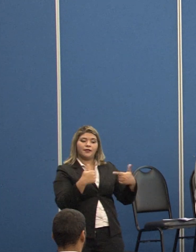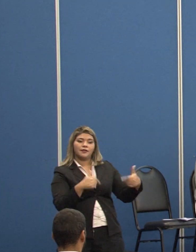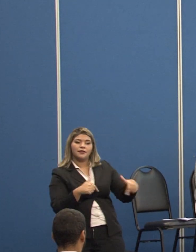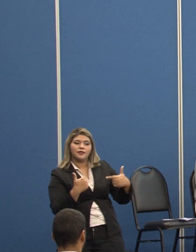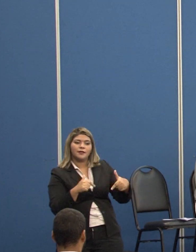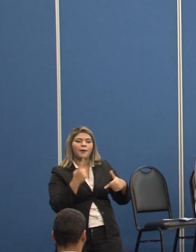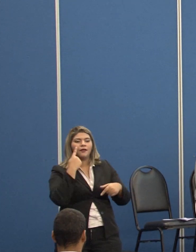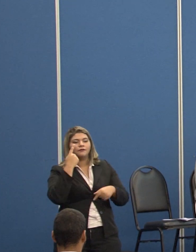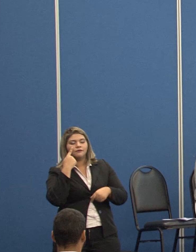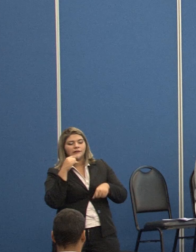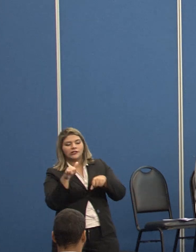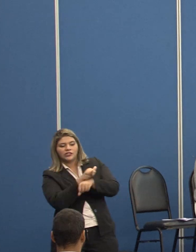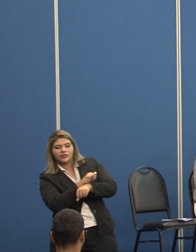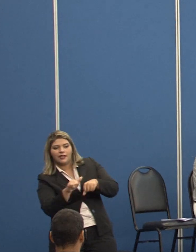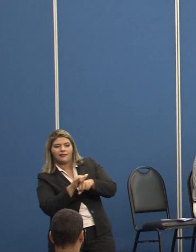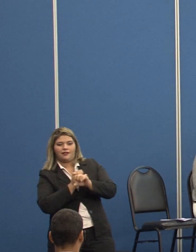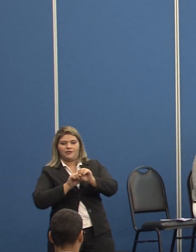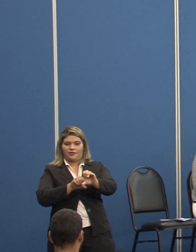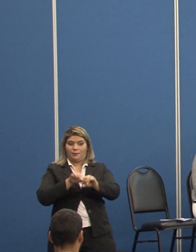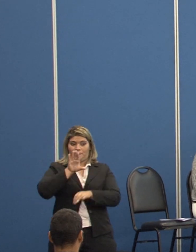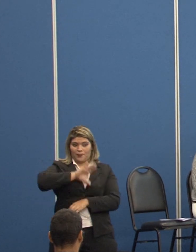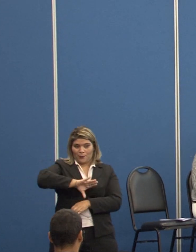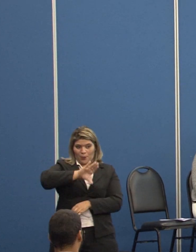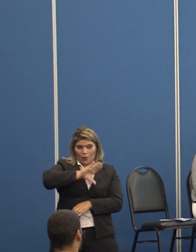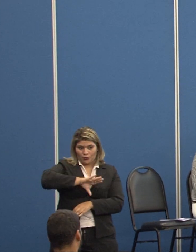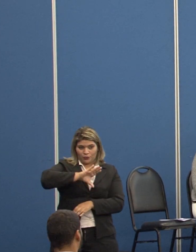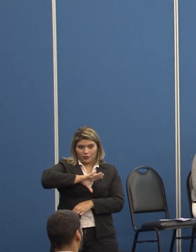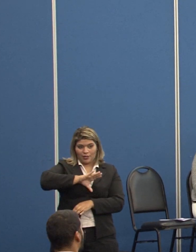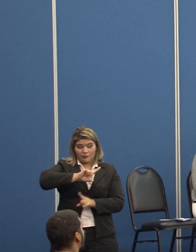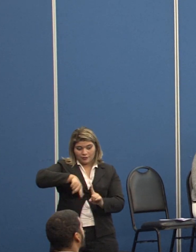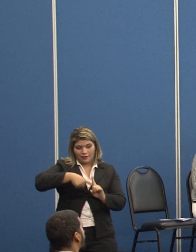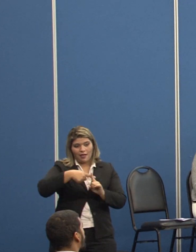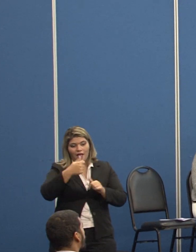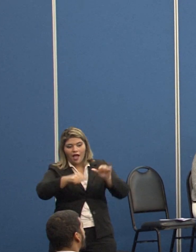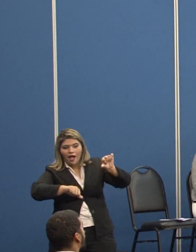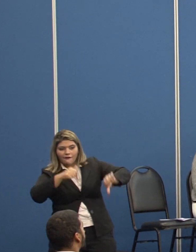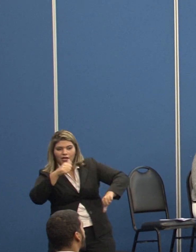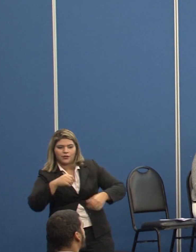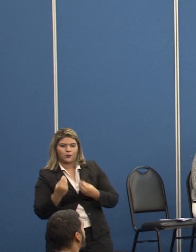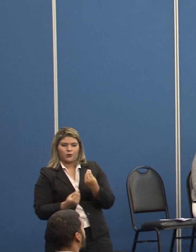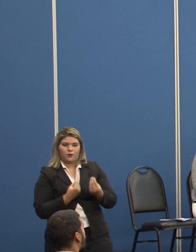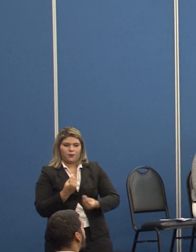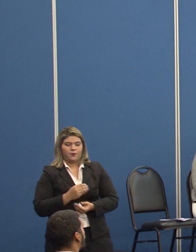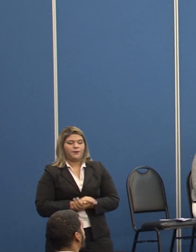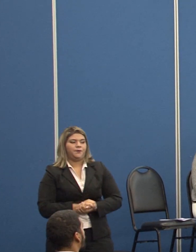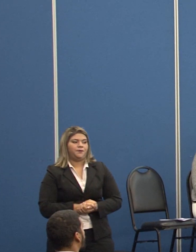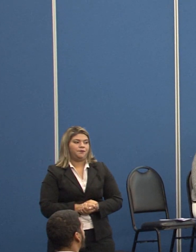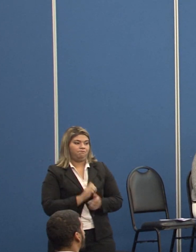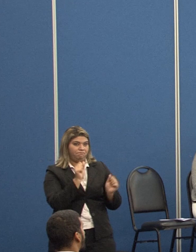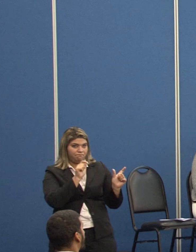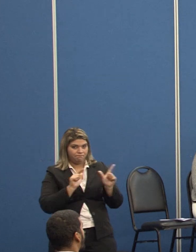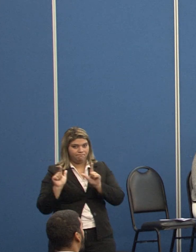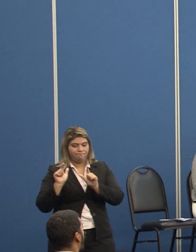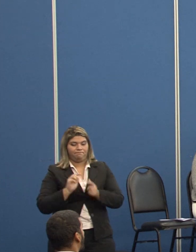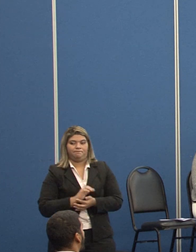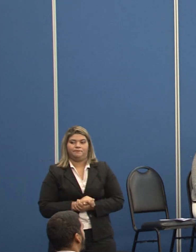de ensino de língua portuguesa juntamente com a avaliação. Pode passar?